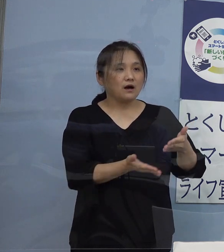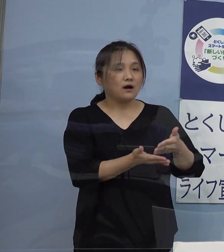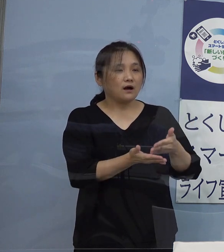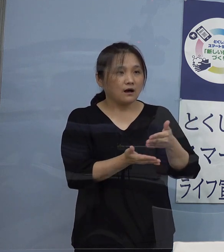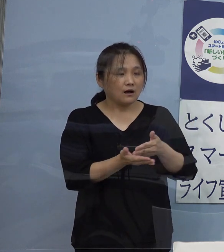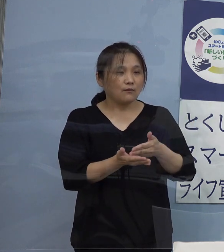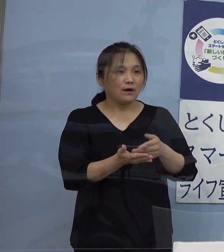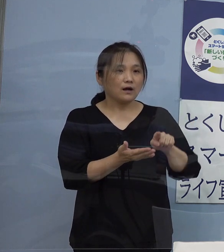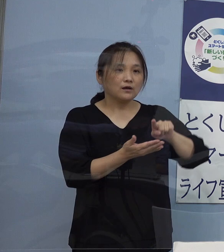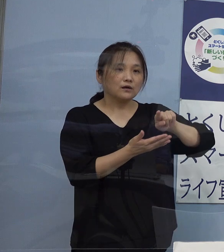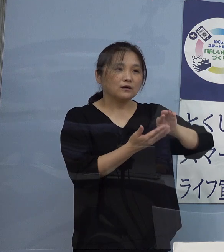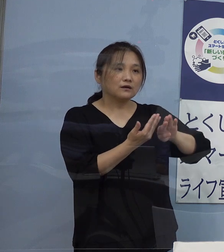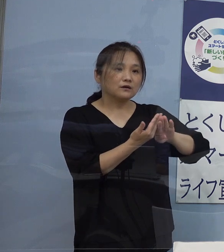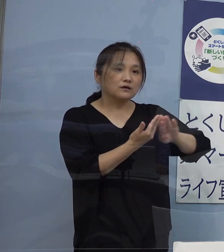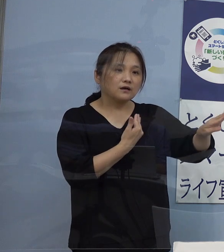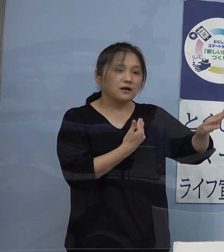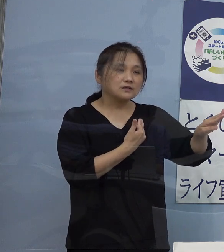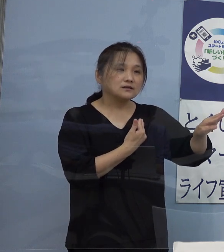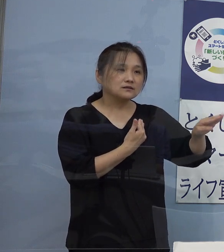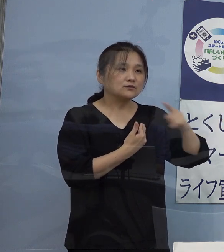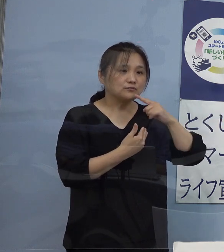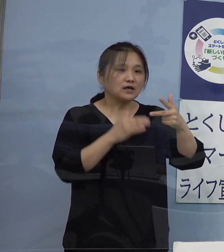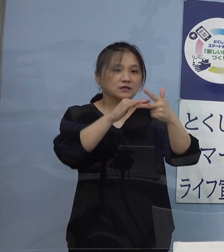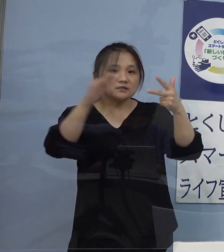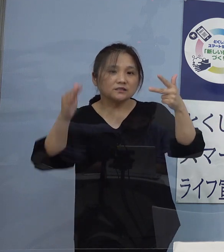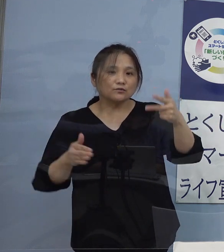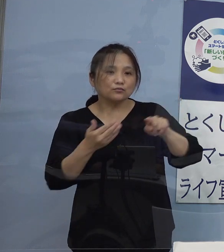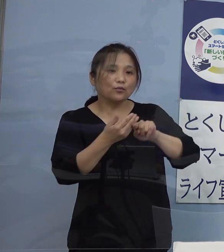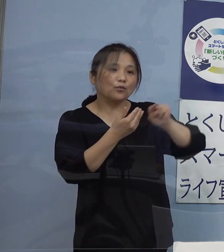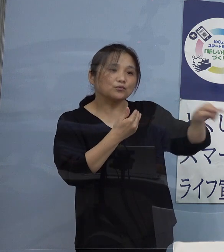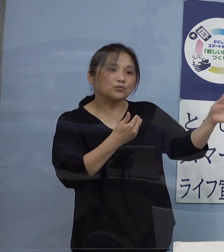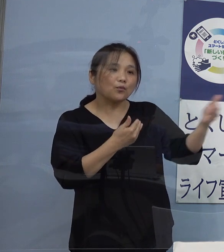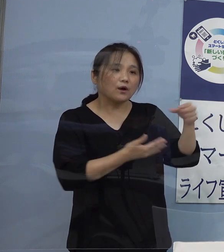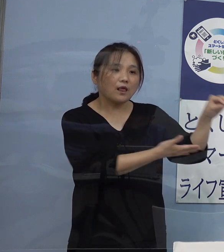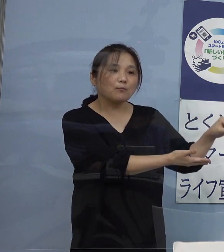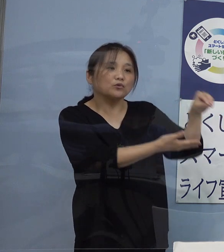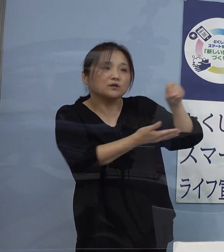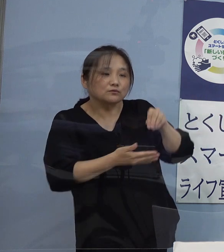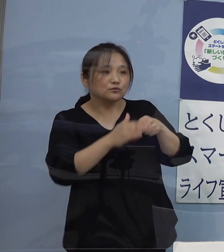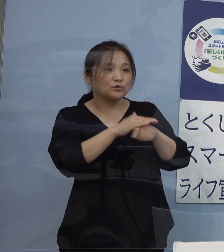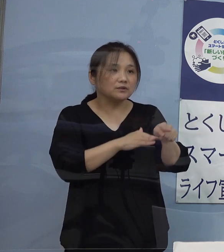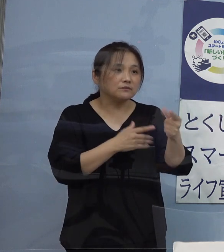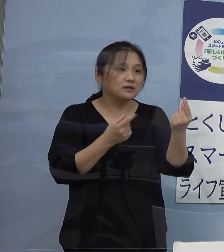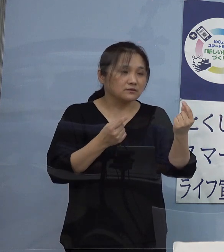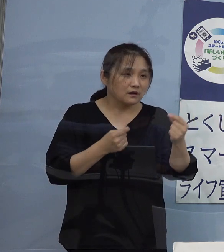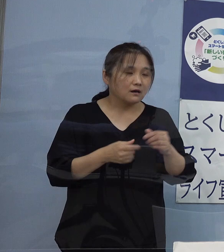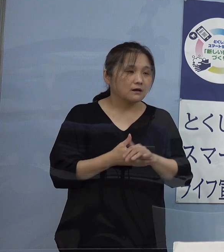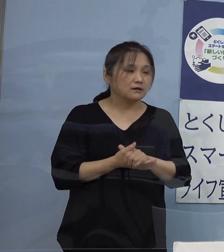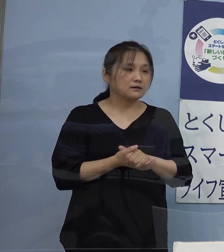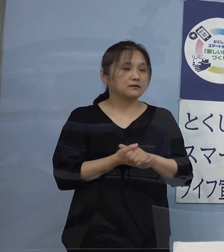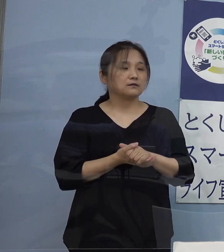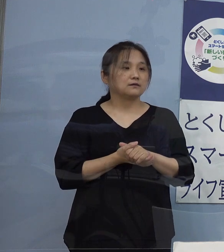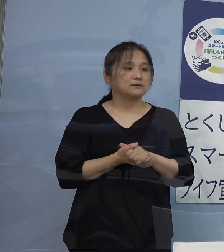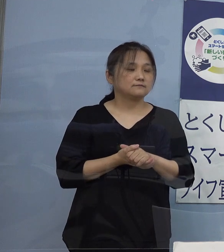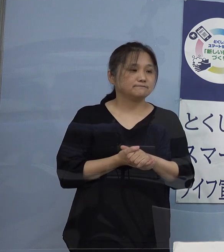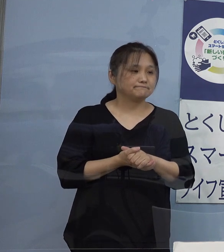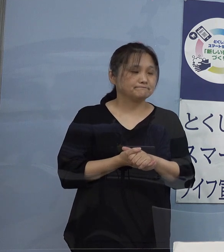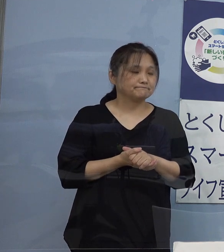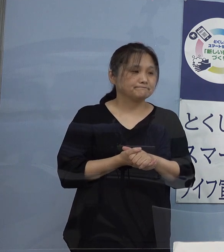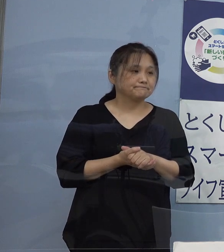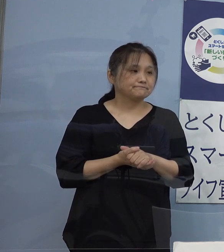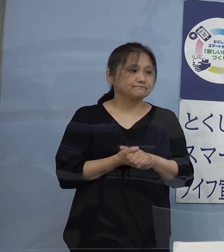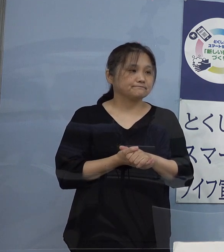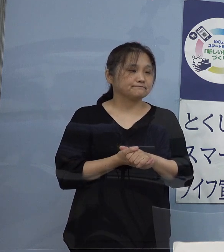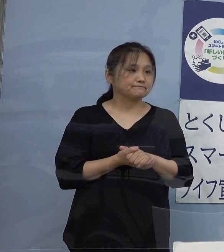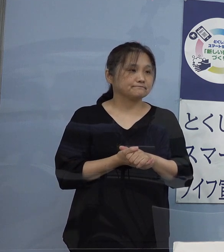は、つまりその施設の外から持ち込まれたという意味ですか？ そうです。いや、もちろんそこのところについ